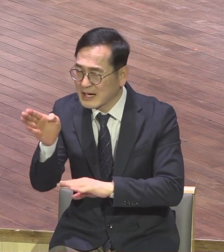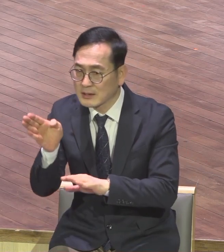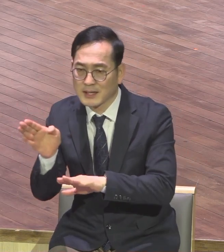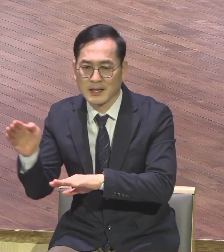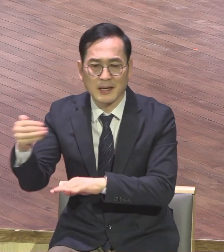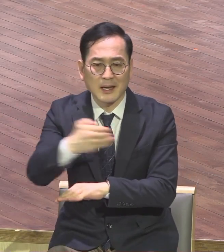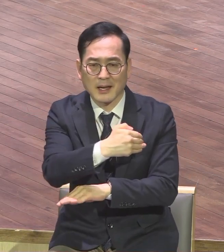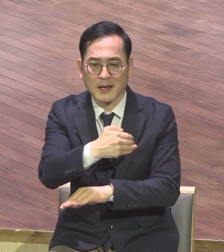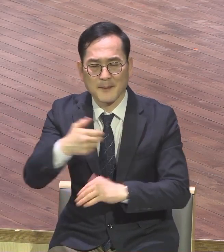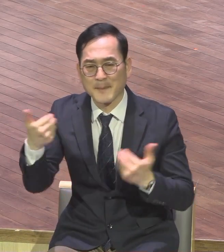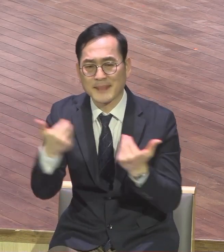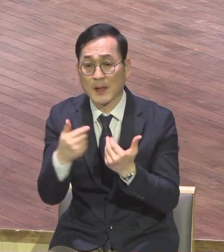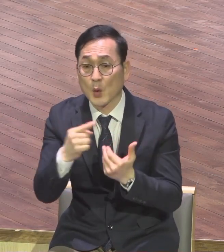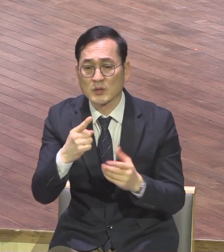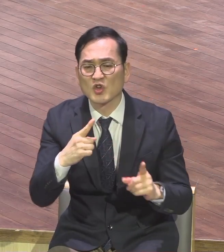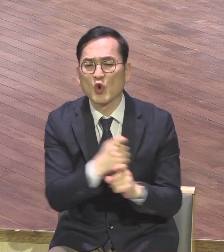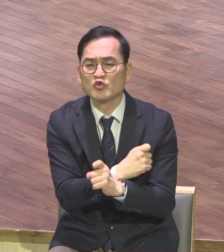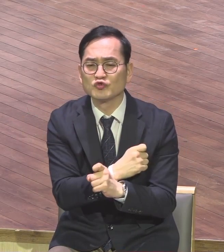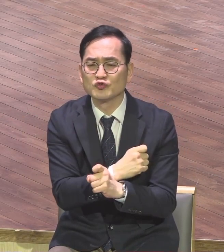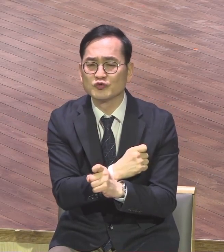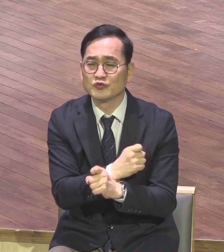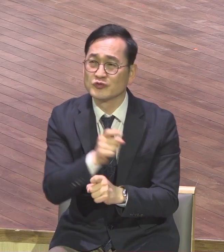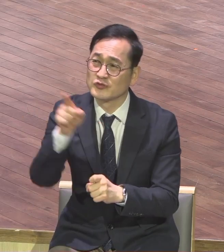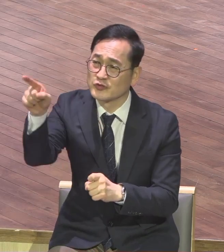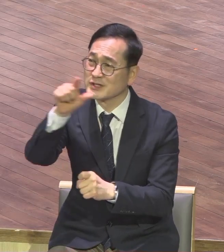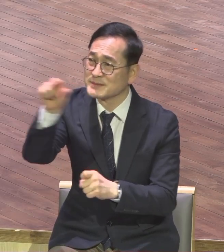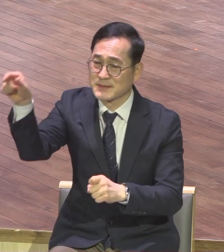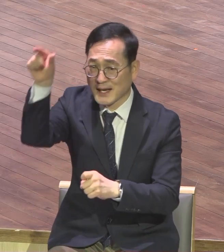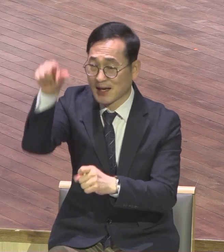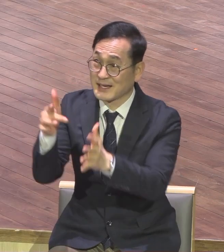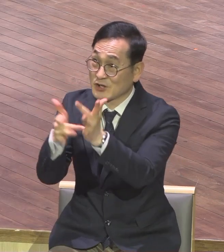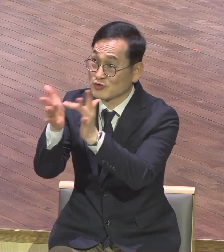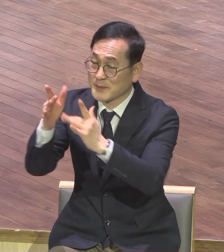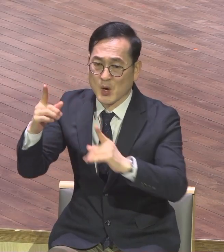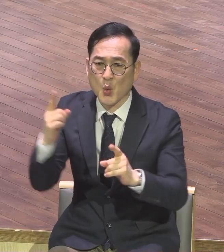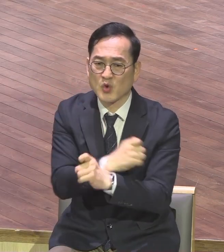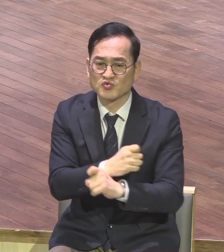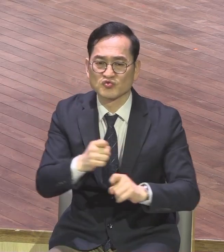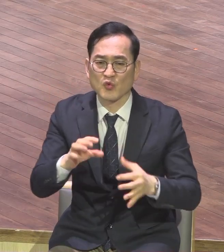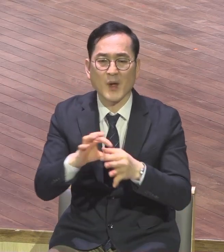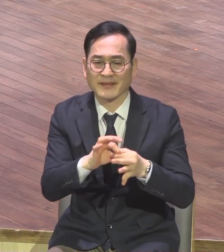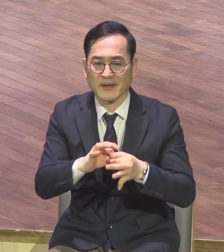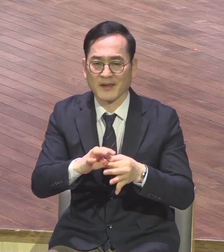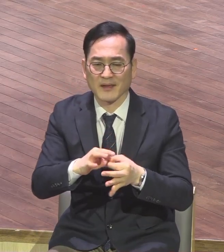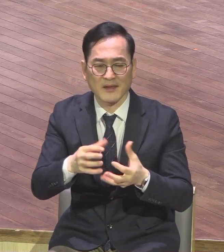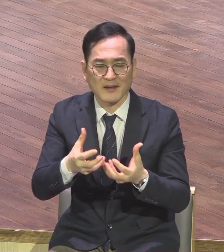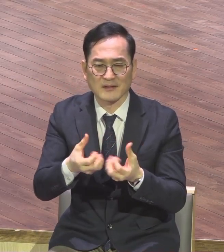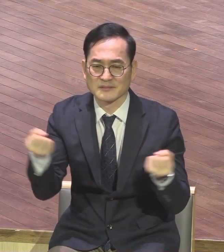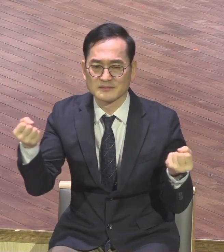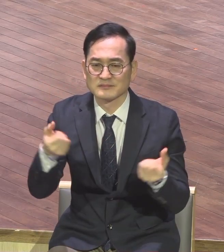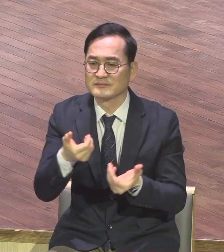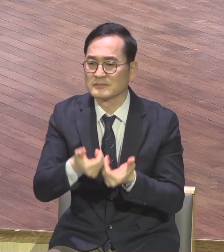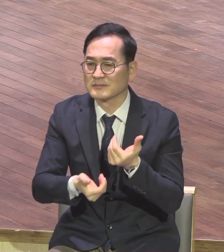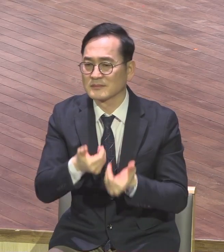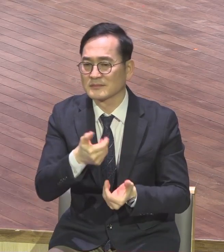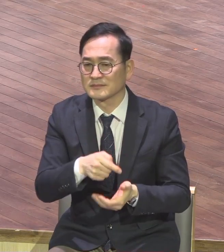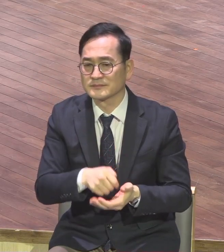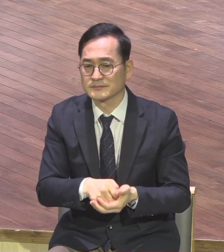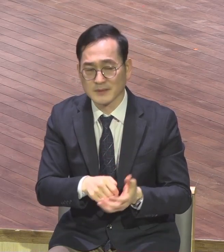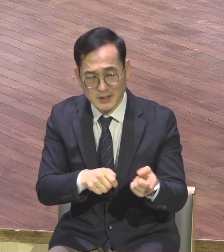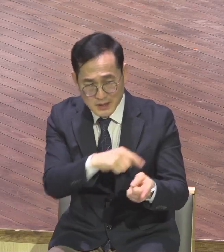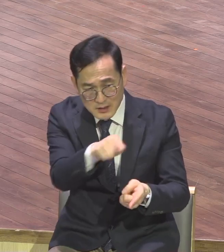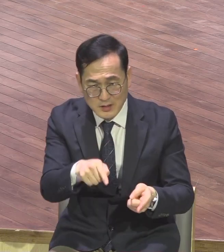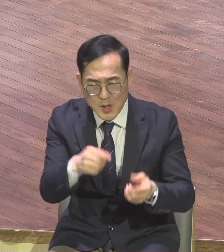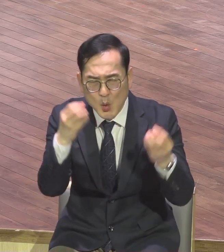그 현장이에요. 전 세계가 다 그렇습니다만 여기에 정확한 답을 주러 가는 것입니다.